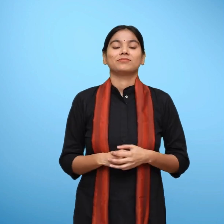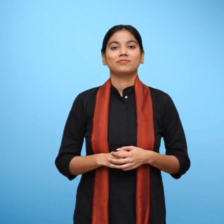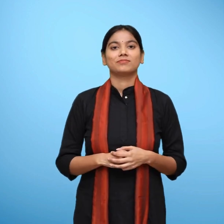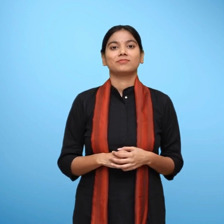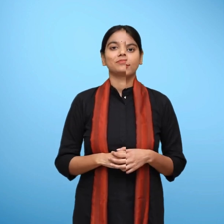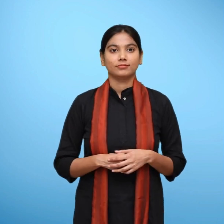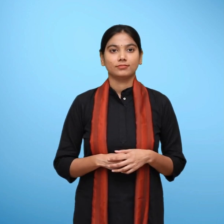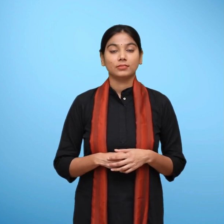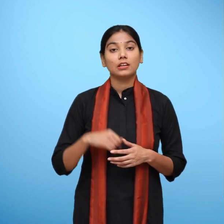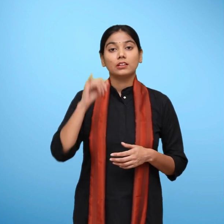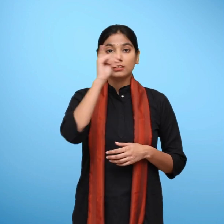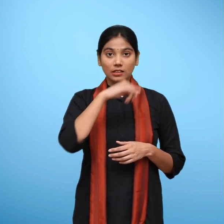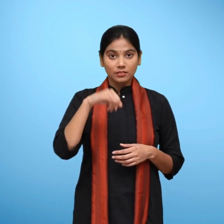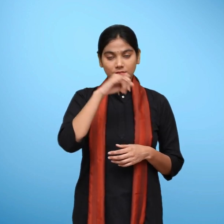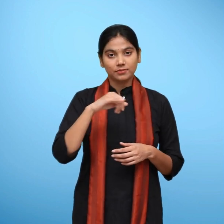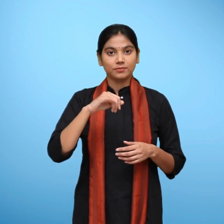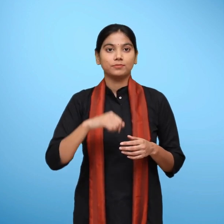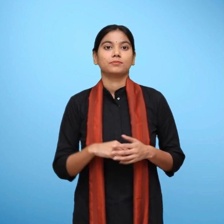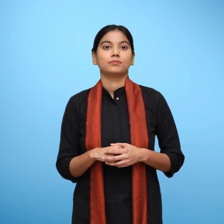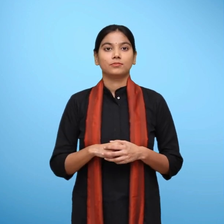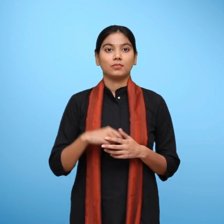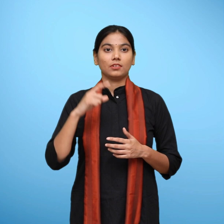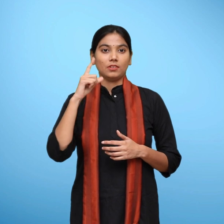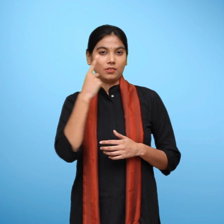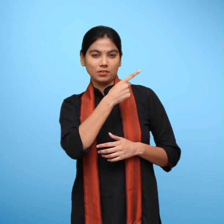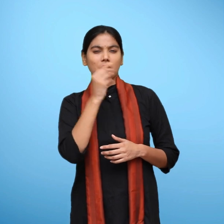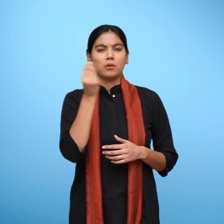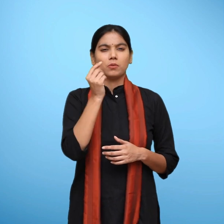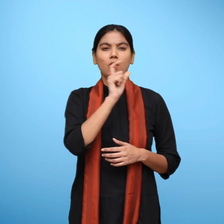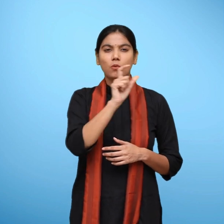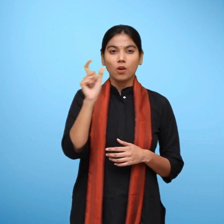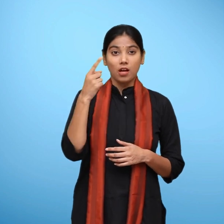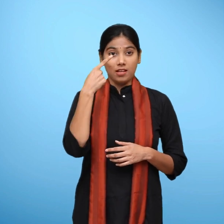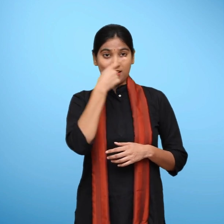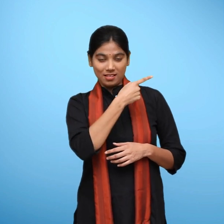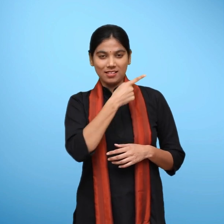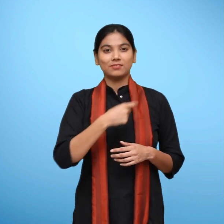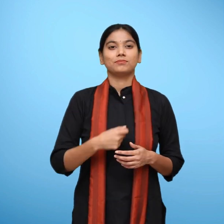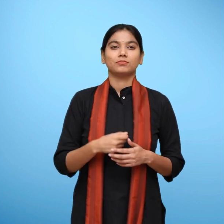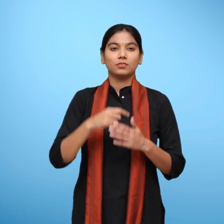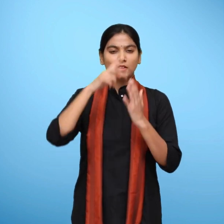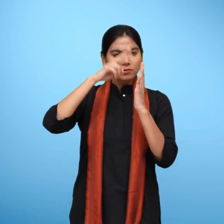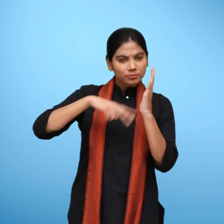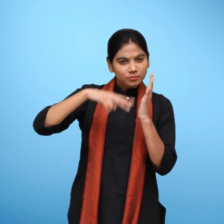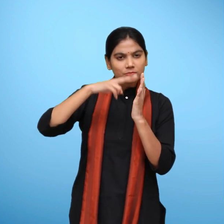कीजिए छ यहां दिए गए शब्दों को पढ़ने और लिखने का